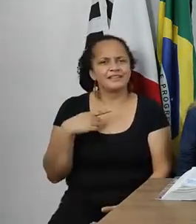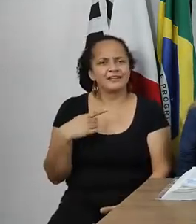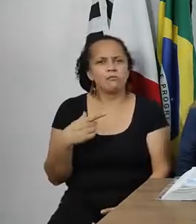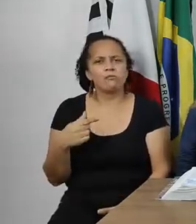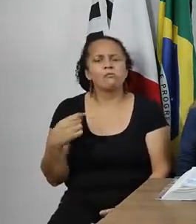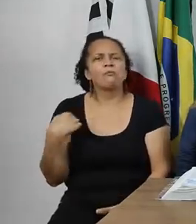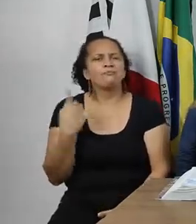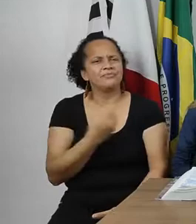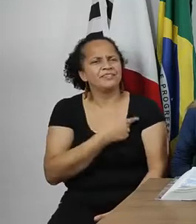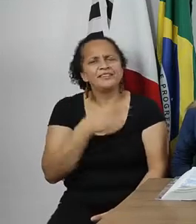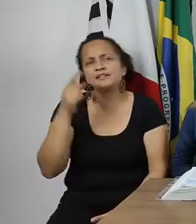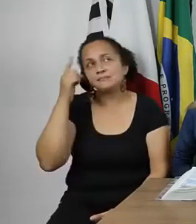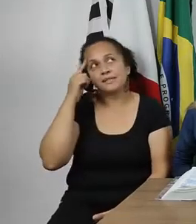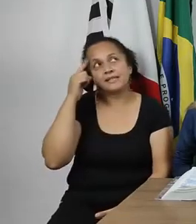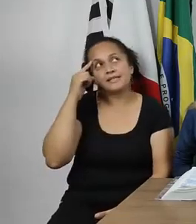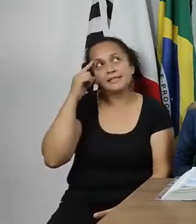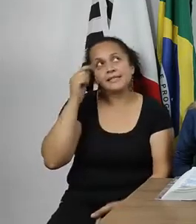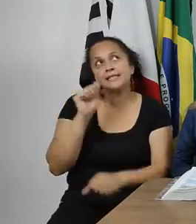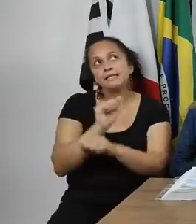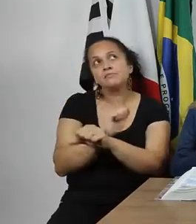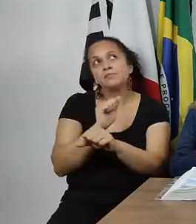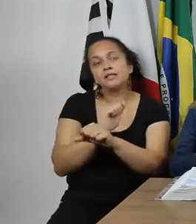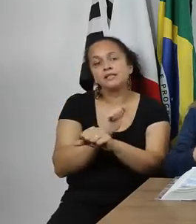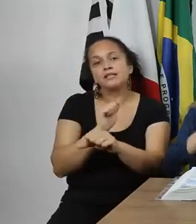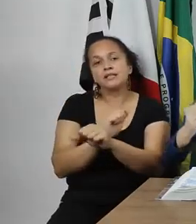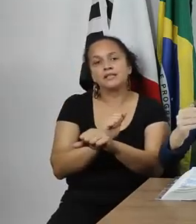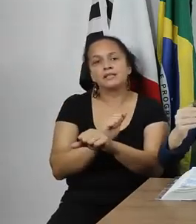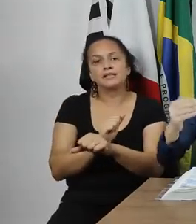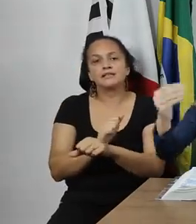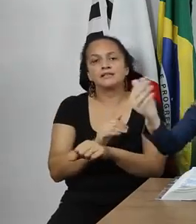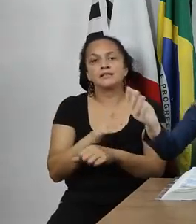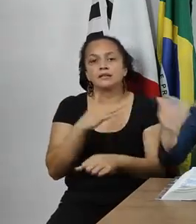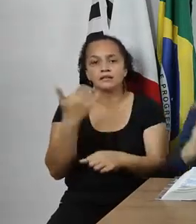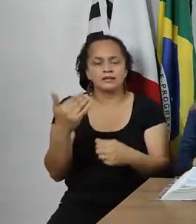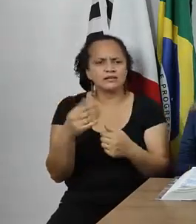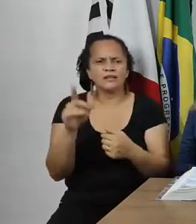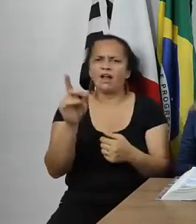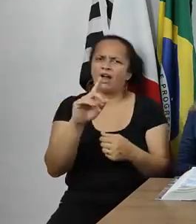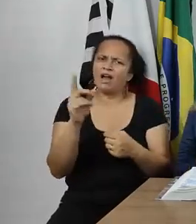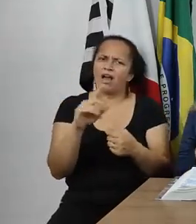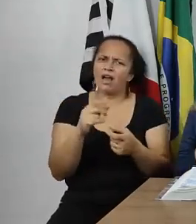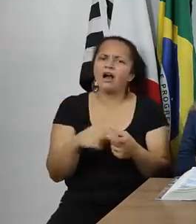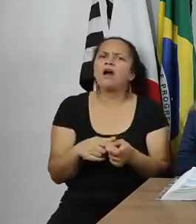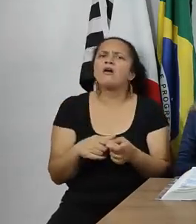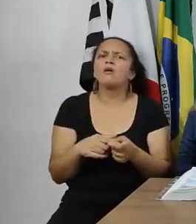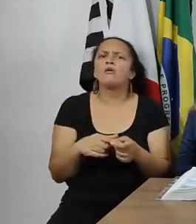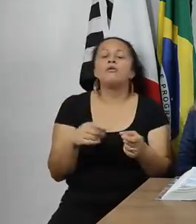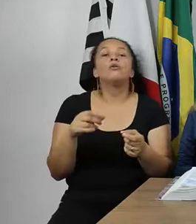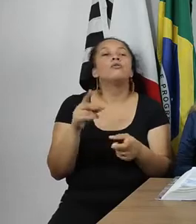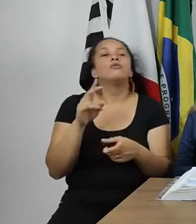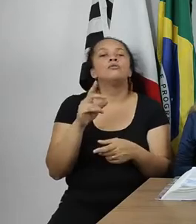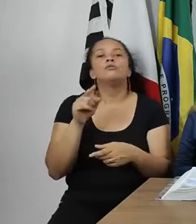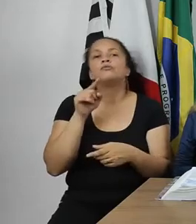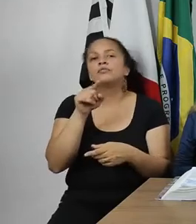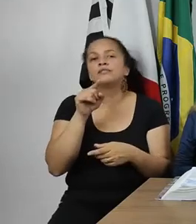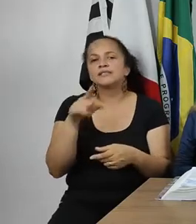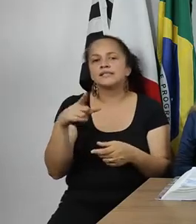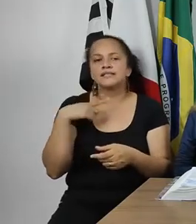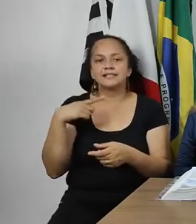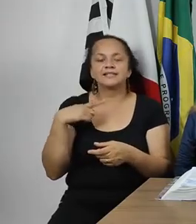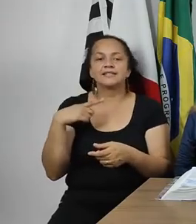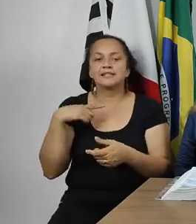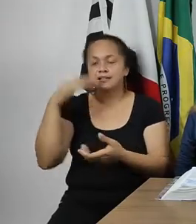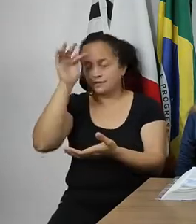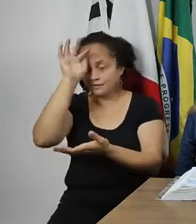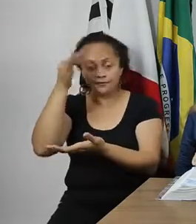é a última que morre, mas um homem que passou da esperança e foi para a fé, meu Deus, que a gente um dia consiga ter a fé do tamanho